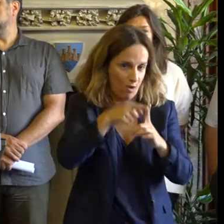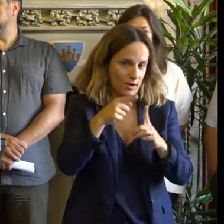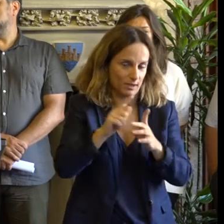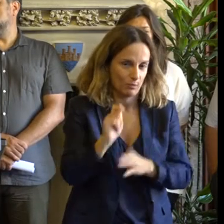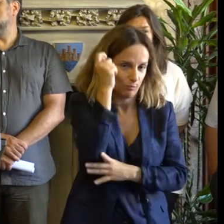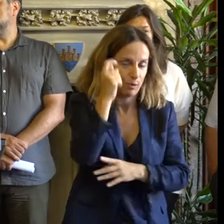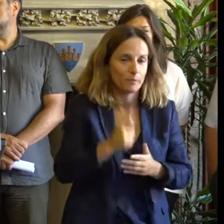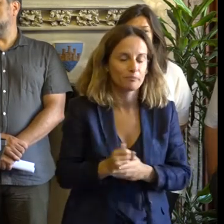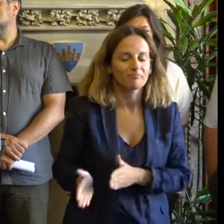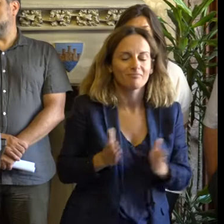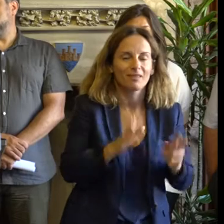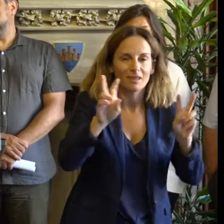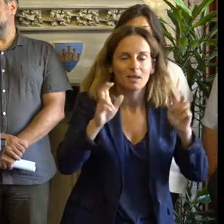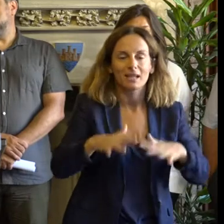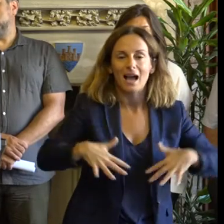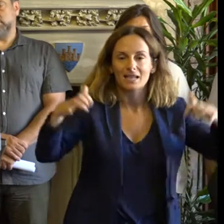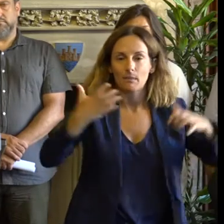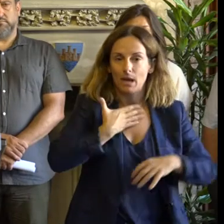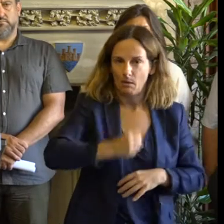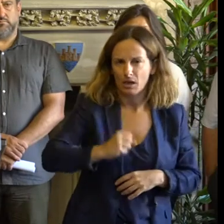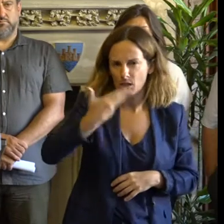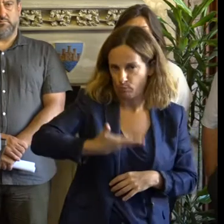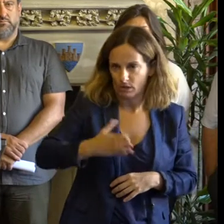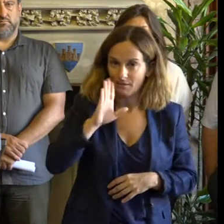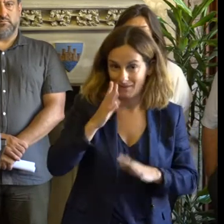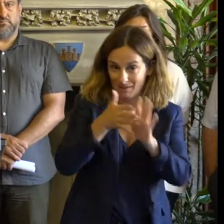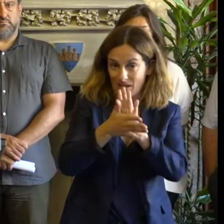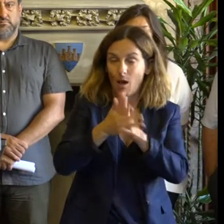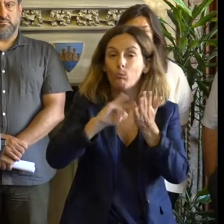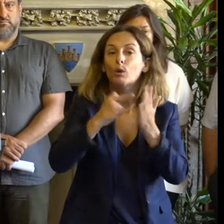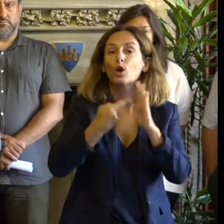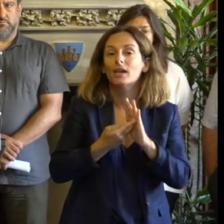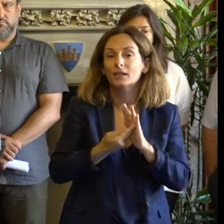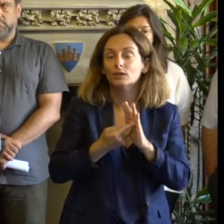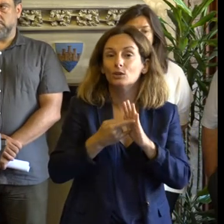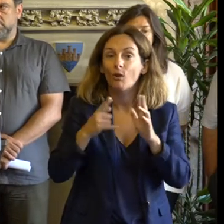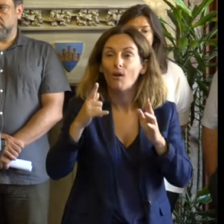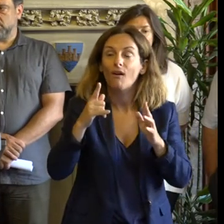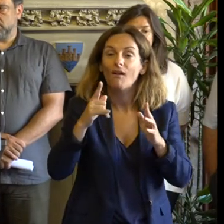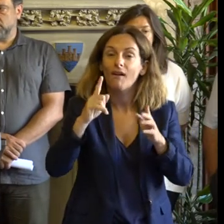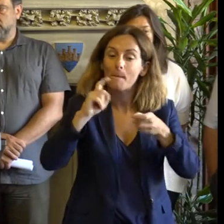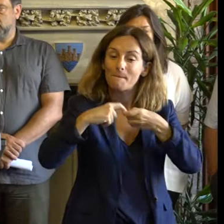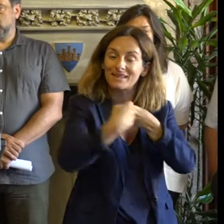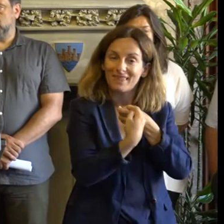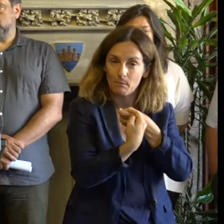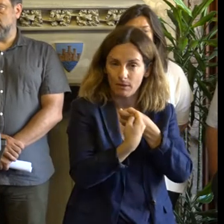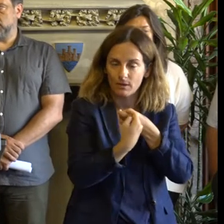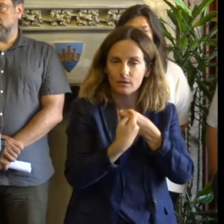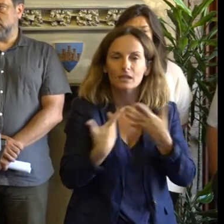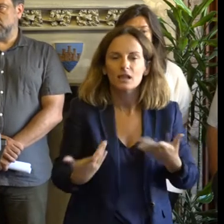Bales ens pareix important, i com dèiem abans, especialment tenint en compte aquest projecte de participació, no? De que ho facem